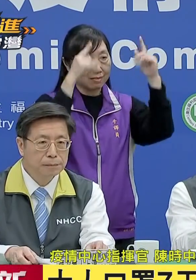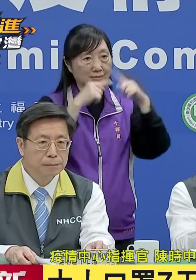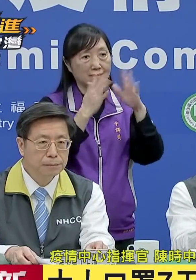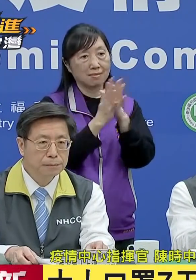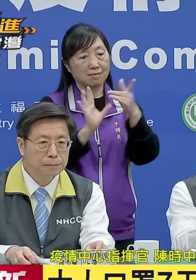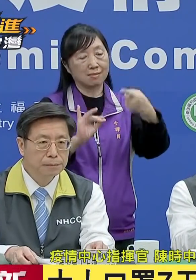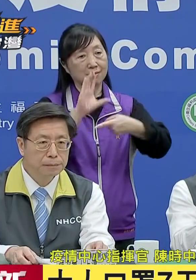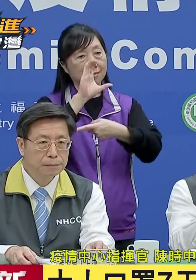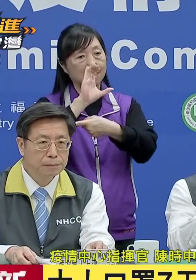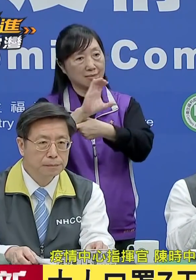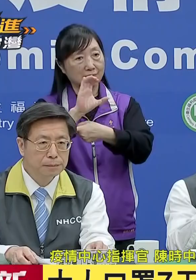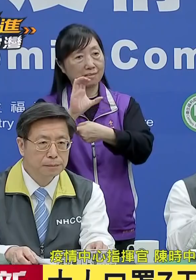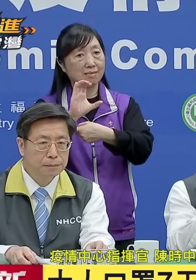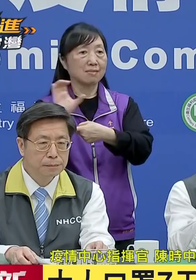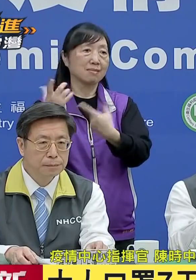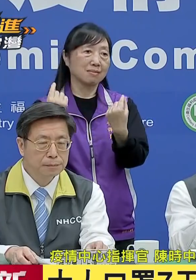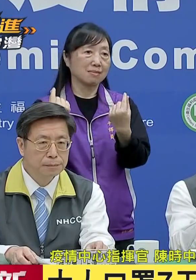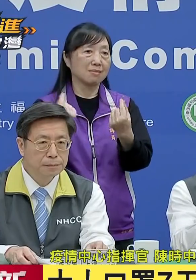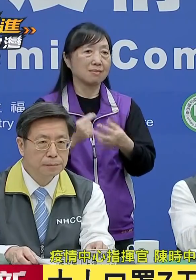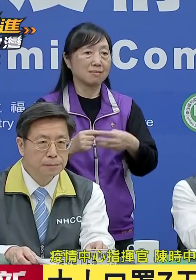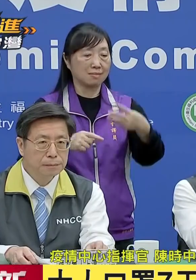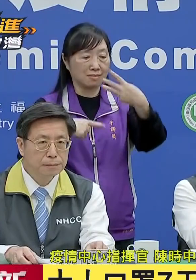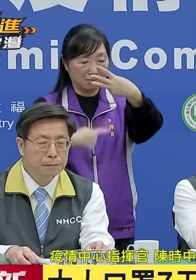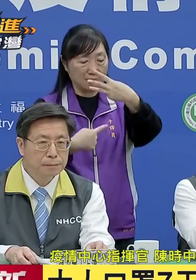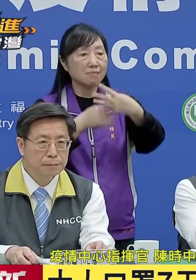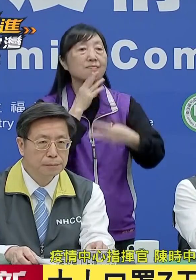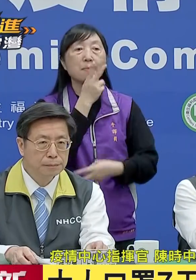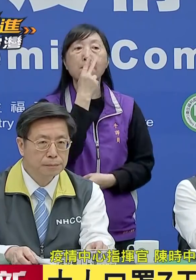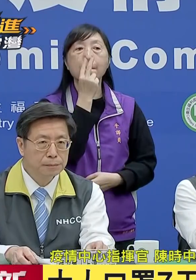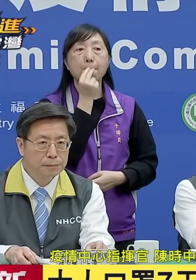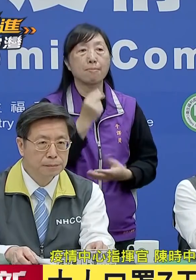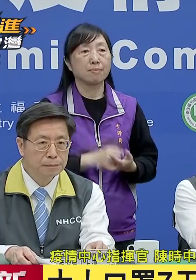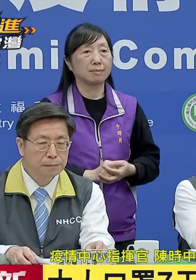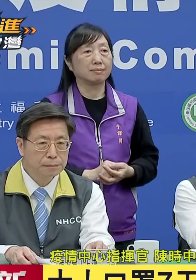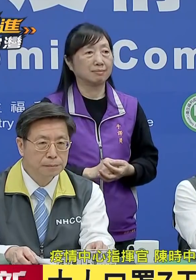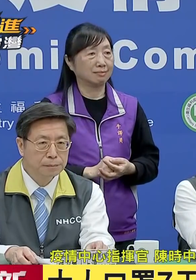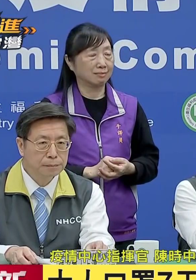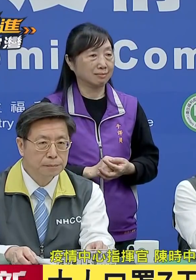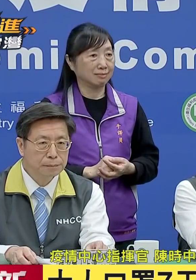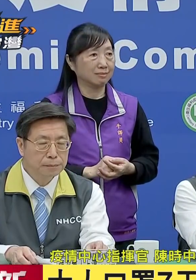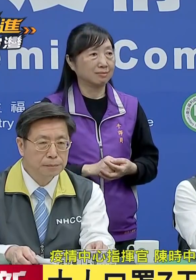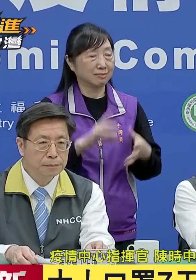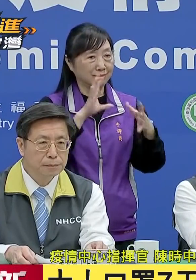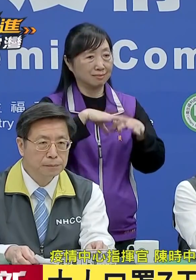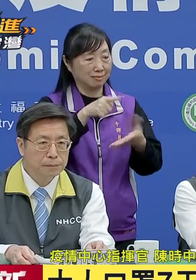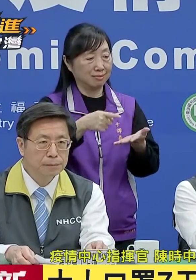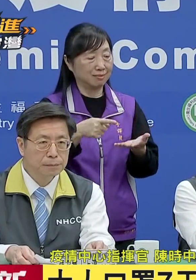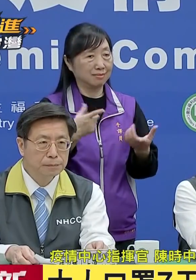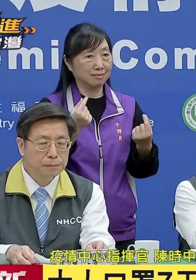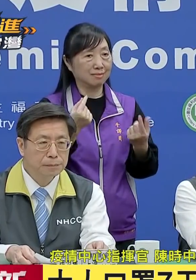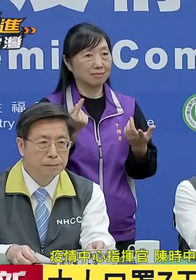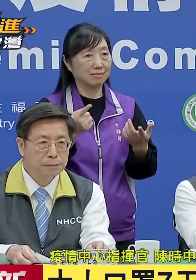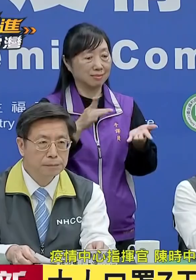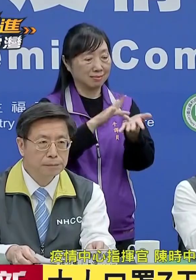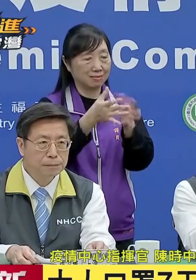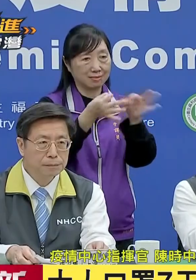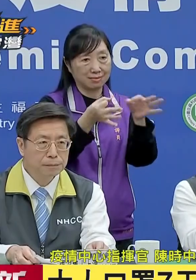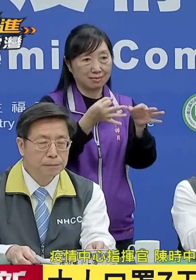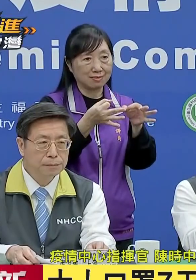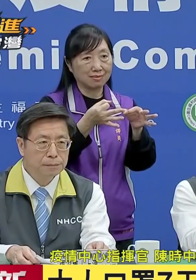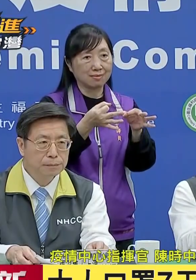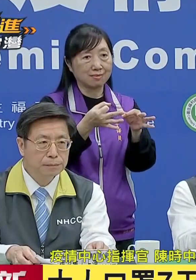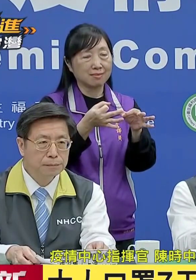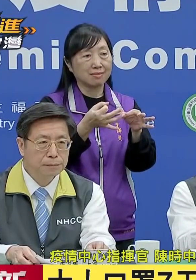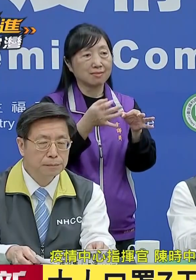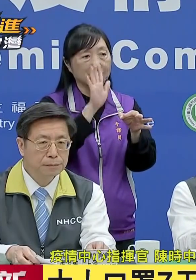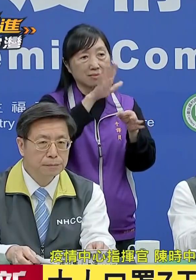是90%。啊，3月1号因为是礼拜天，好，供应的好相关供应的这个药局好比较